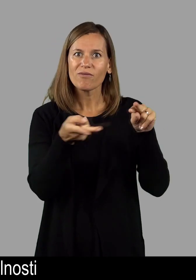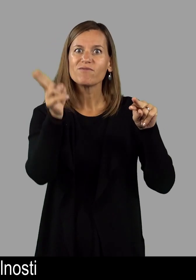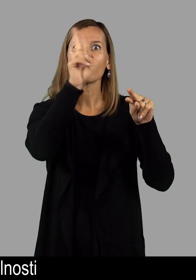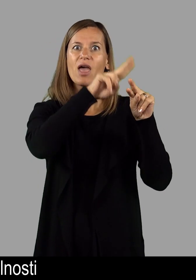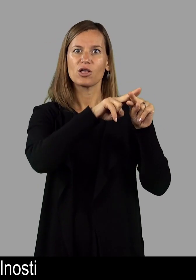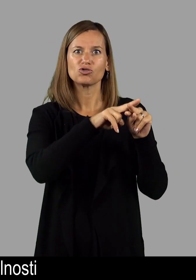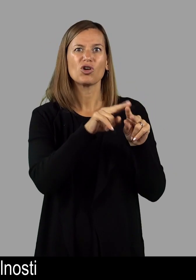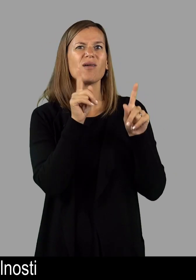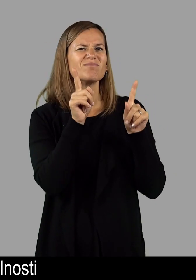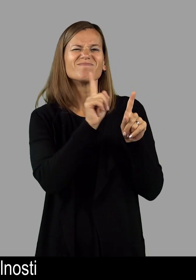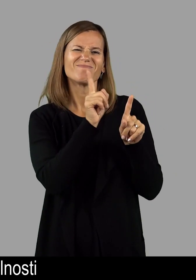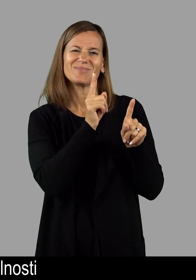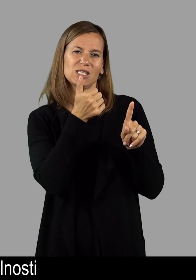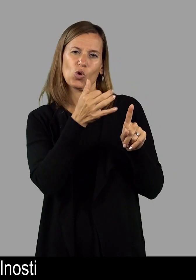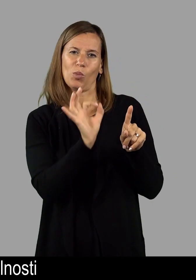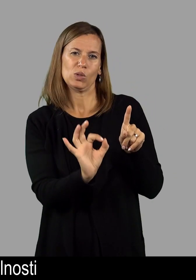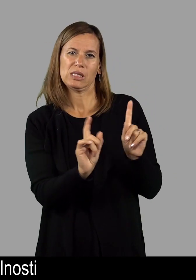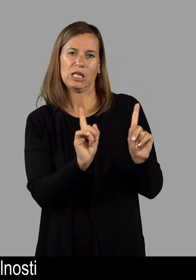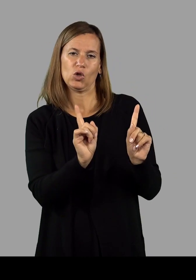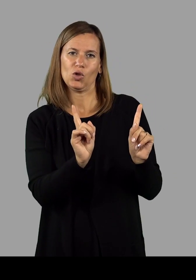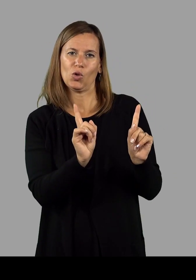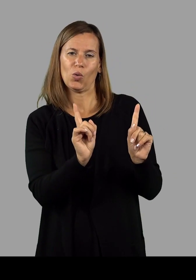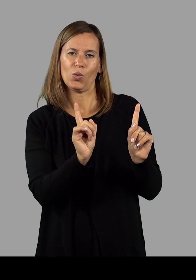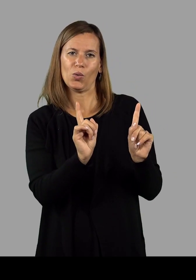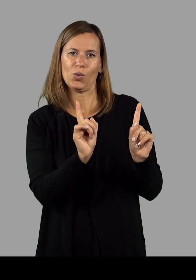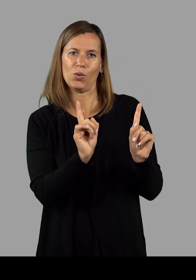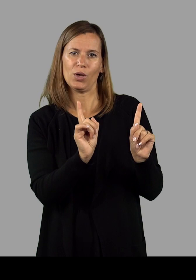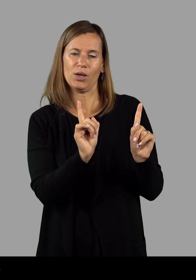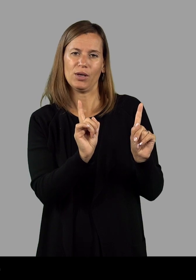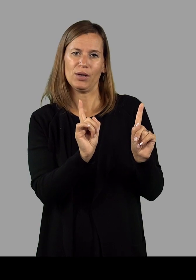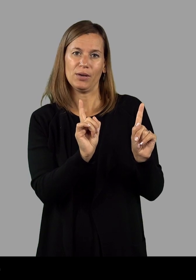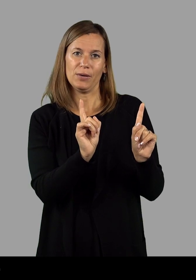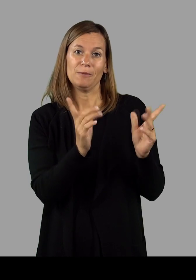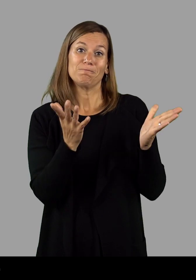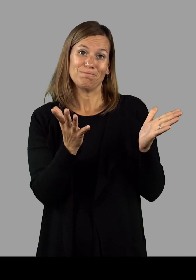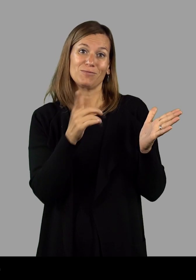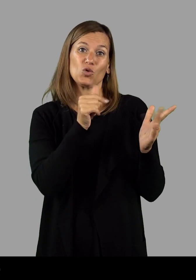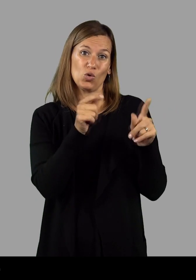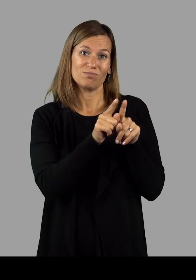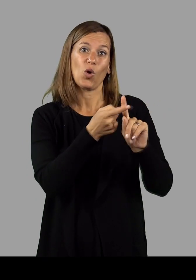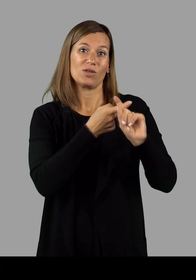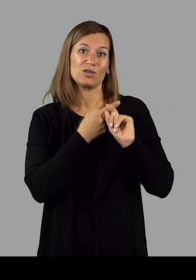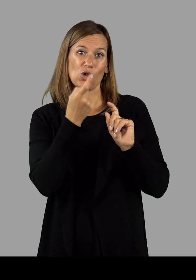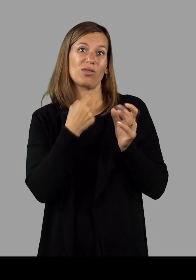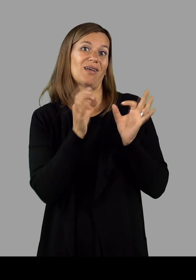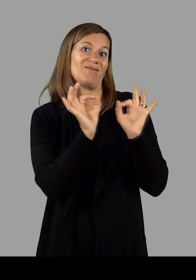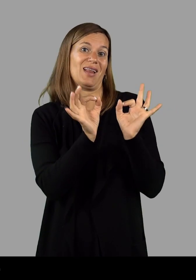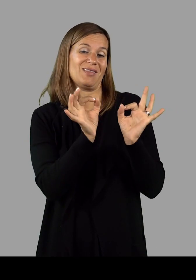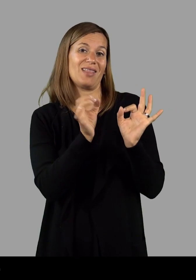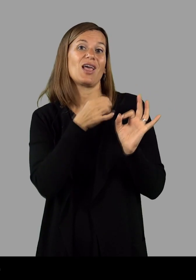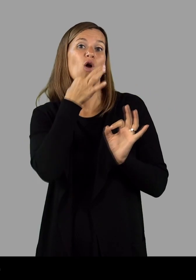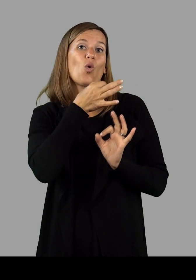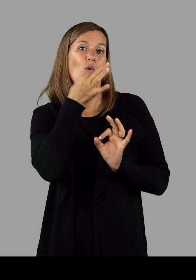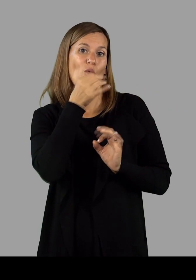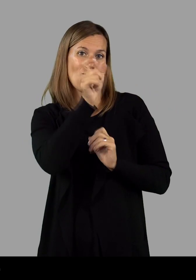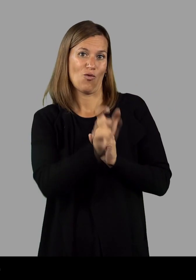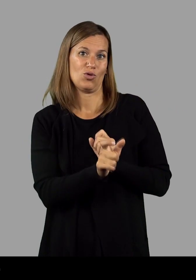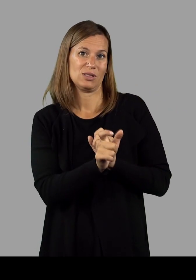več, vendar ne 100%. Seveda je pa to odvisno tudi od kvalitete